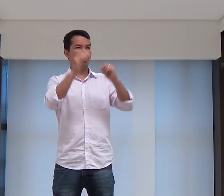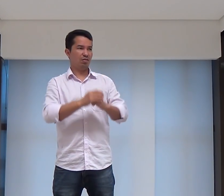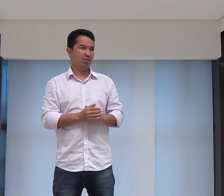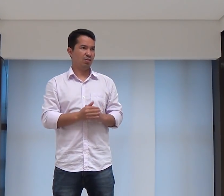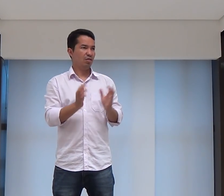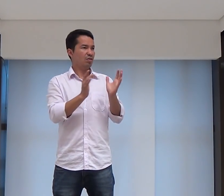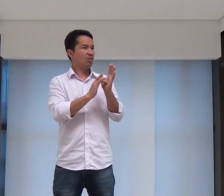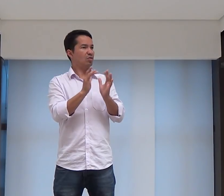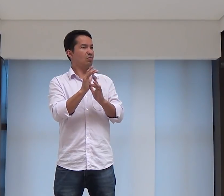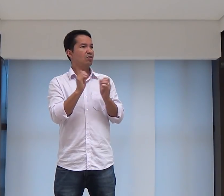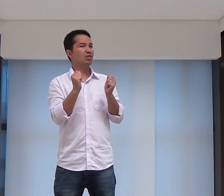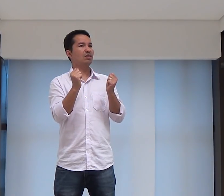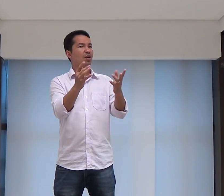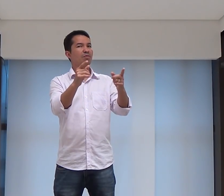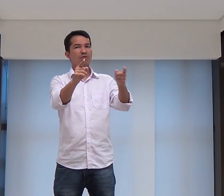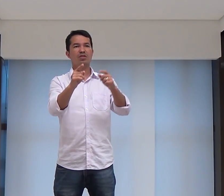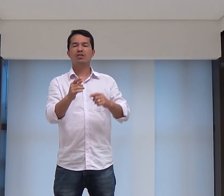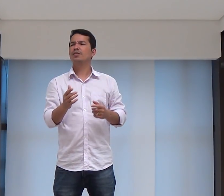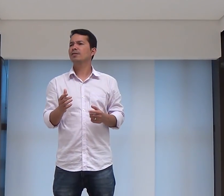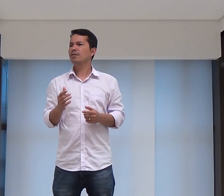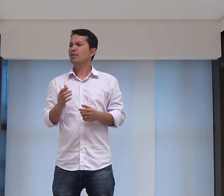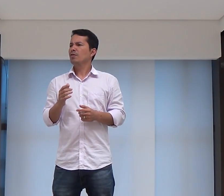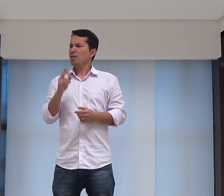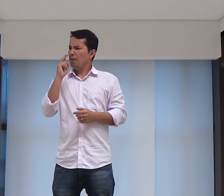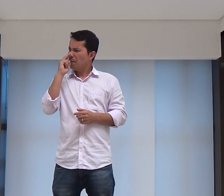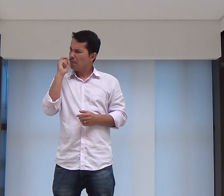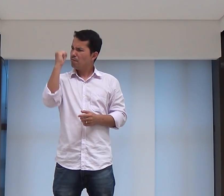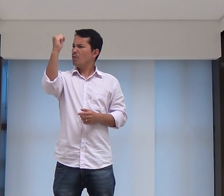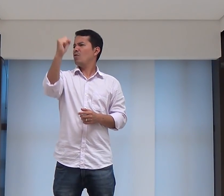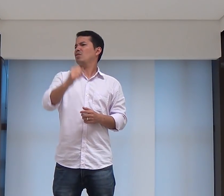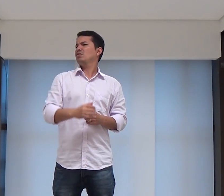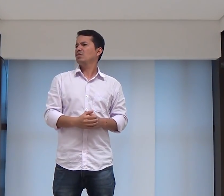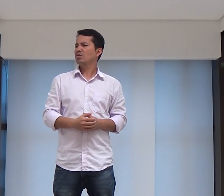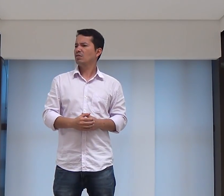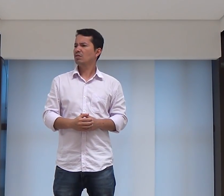Ele quer te dar vitória. Ele quer te dar força.